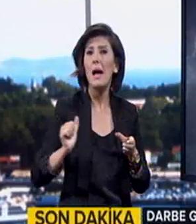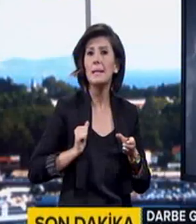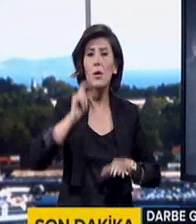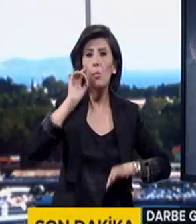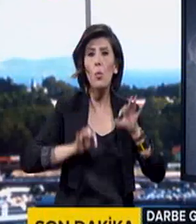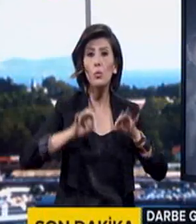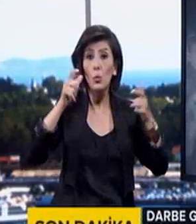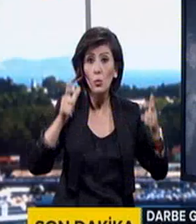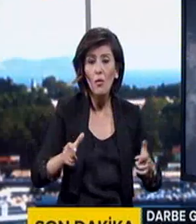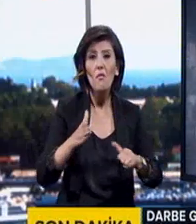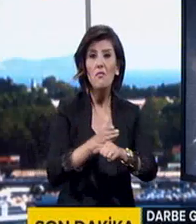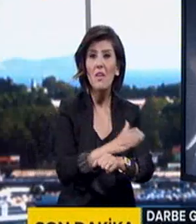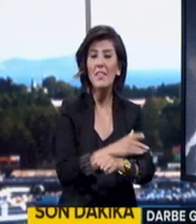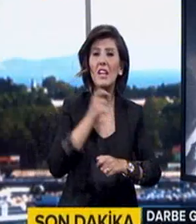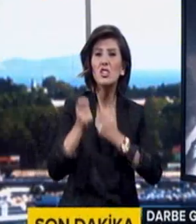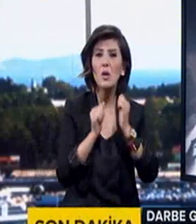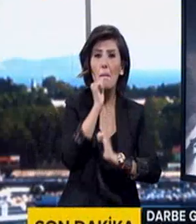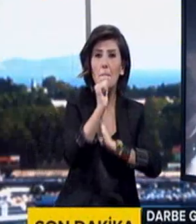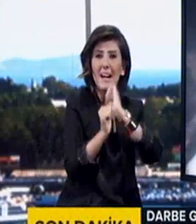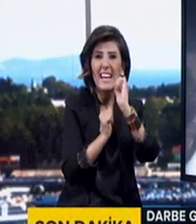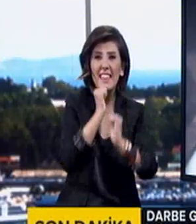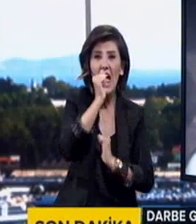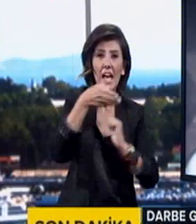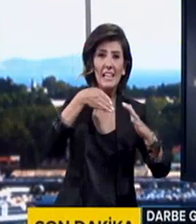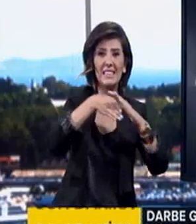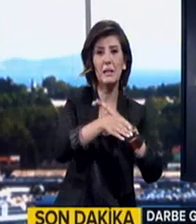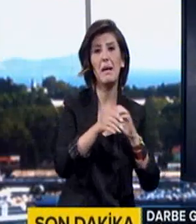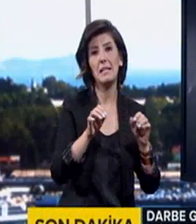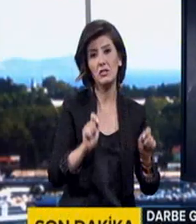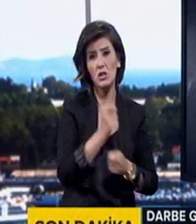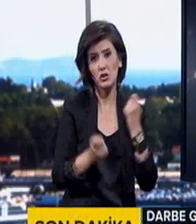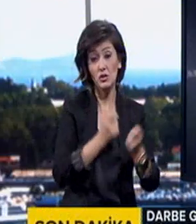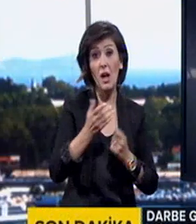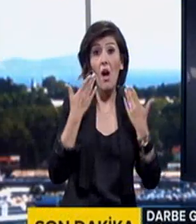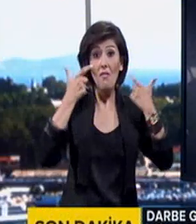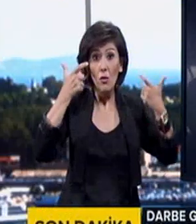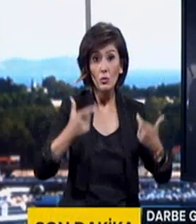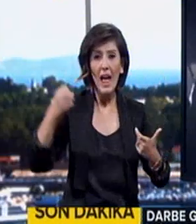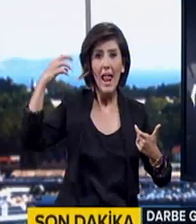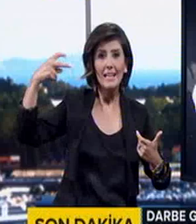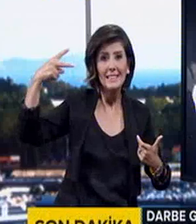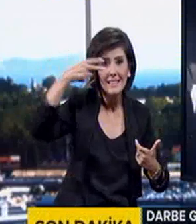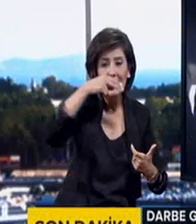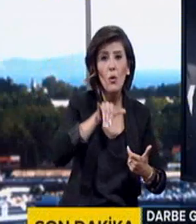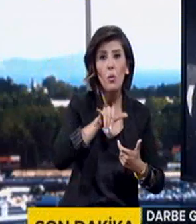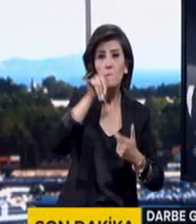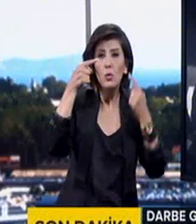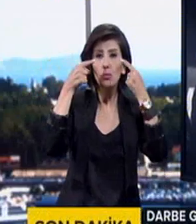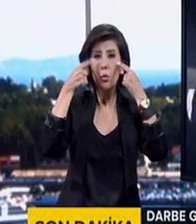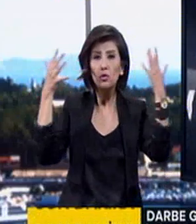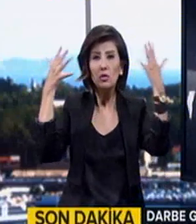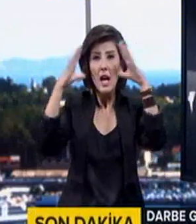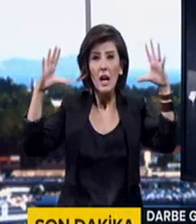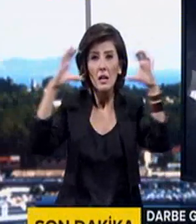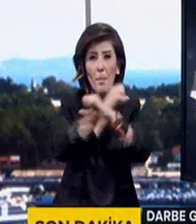grup askerin kontrolündeki üste vatandaşlar iş makinalarıyla girmeye çalıştı. hava üssünün elektriği kesildi, uçakların görüş açısını